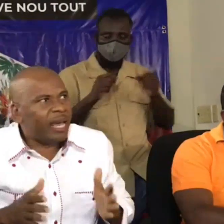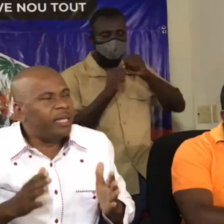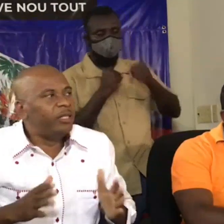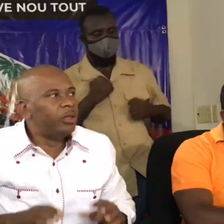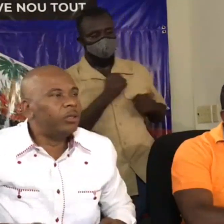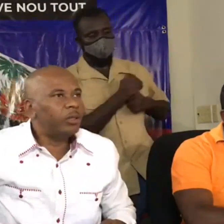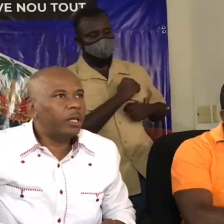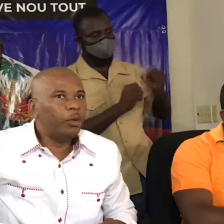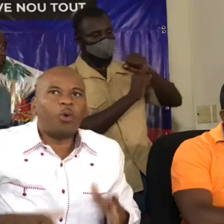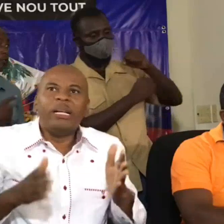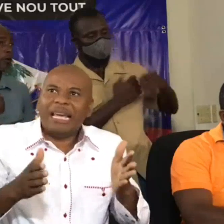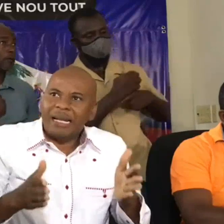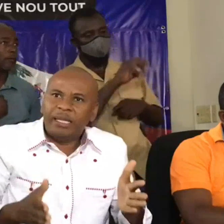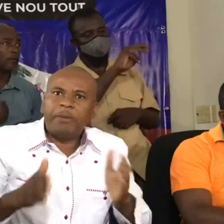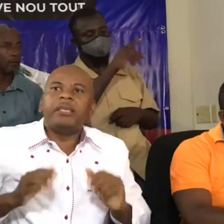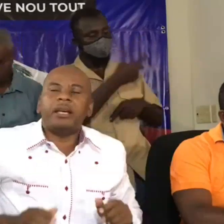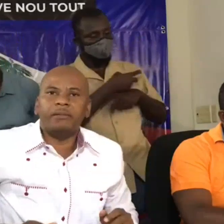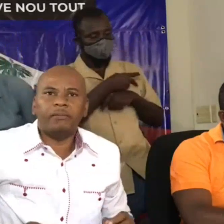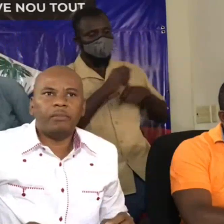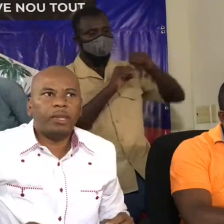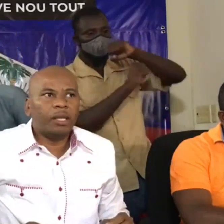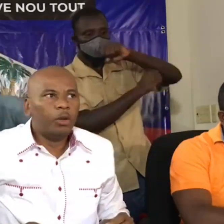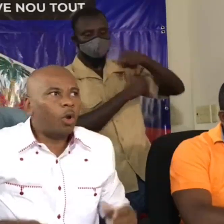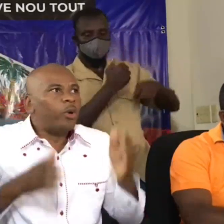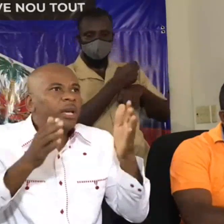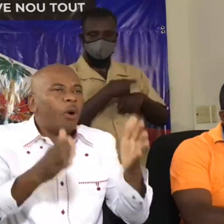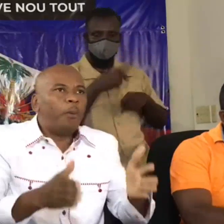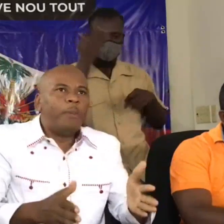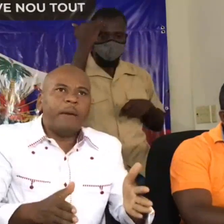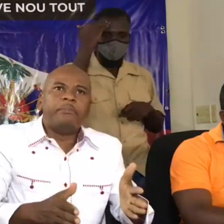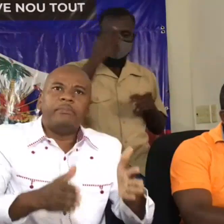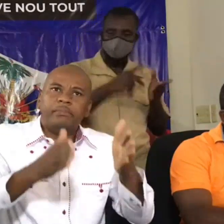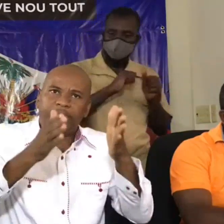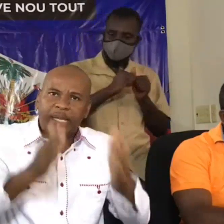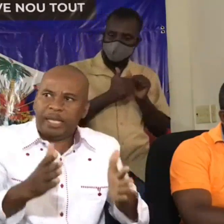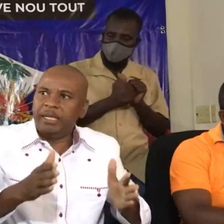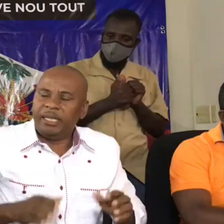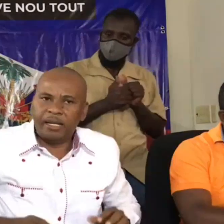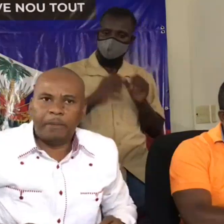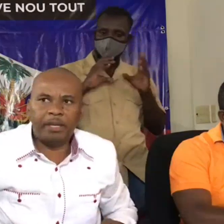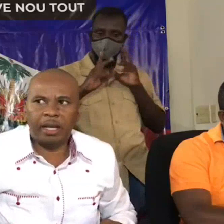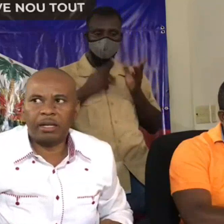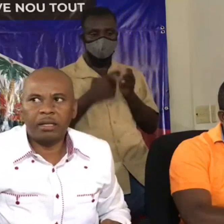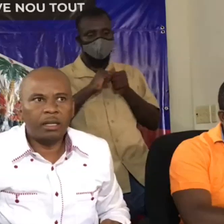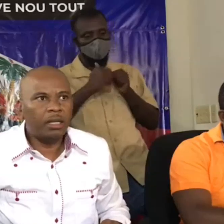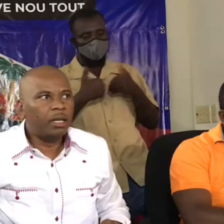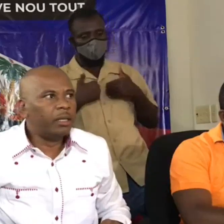ambassadeur qui est en Haïti, il connaît la réalité du pays. Il connaît les gros problèmes. Des sécurités en dans le